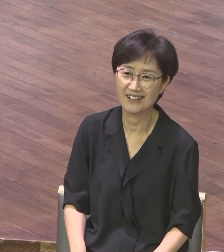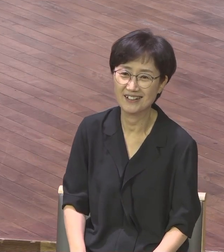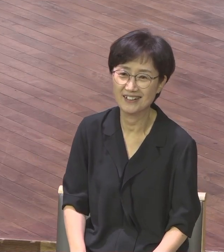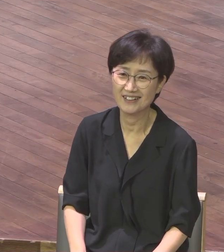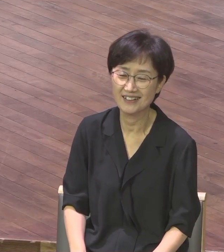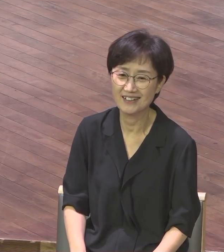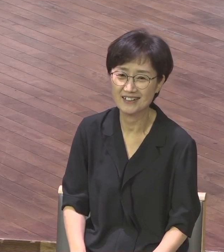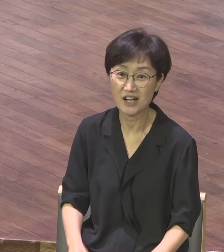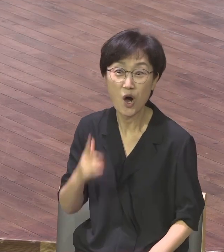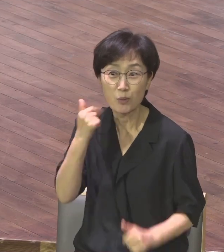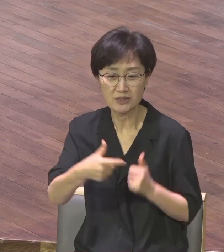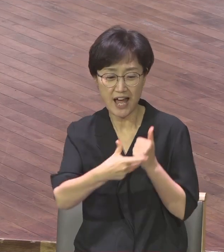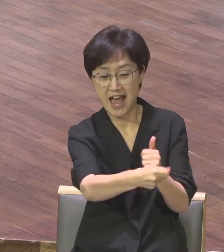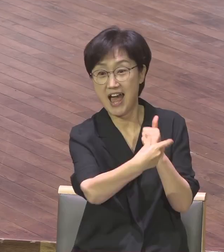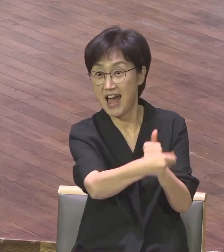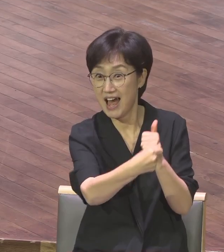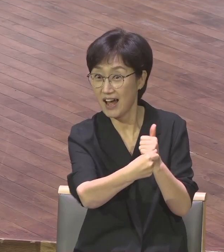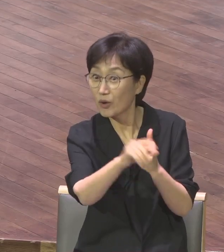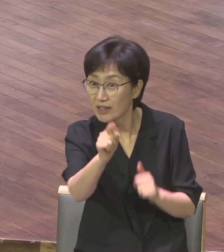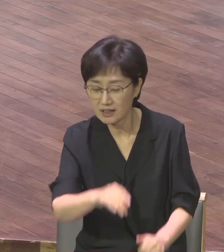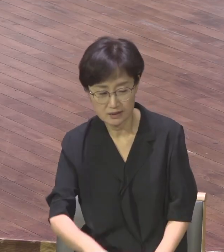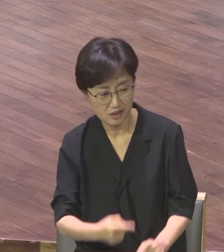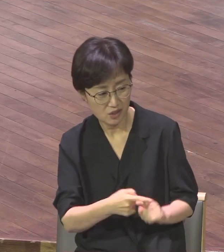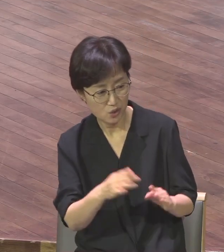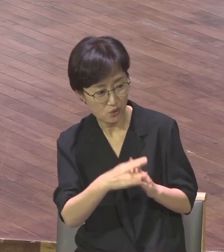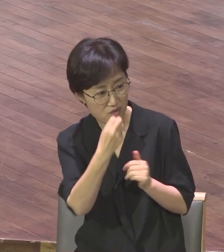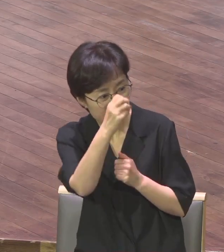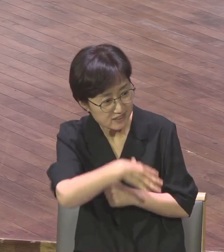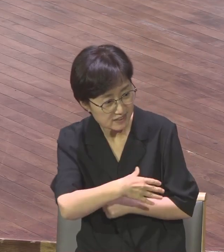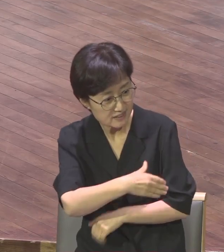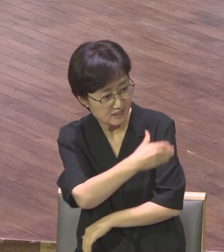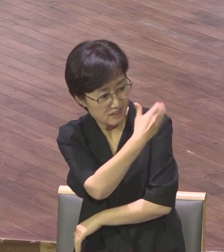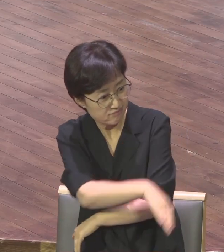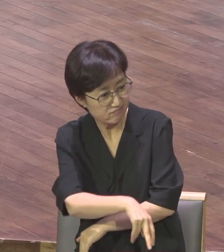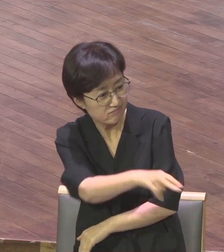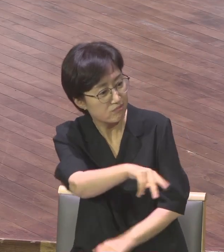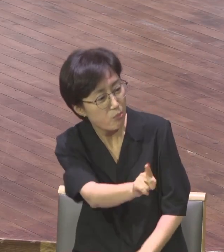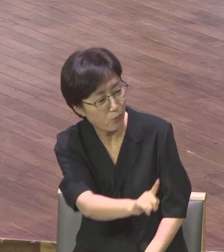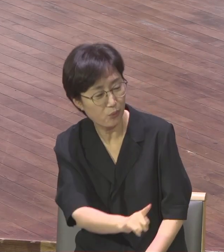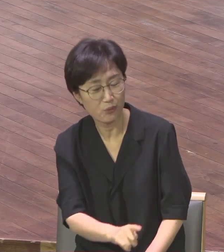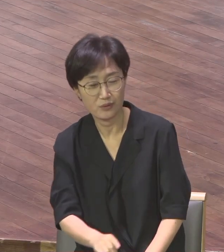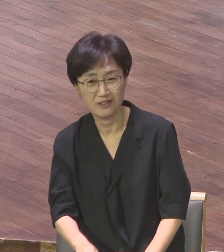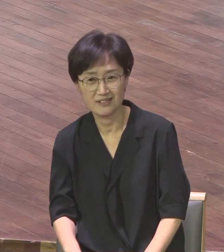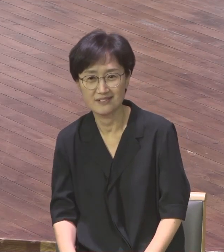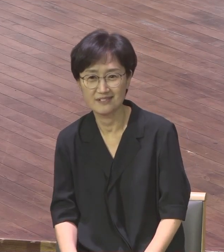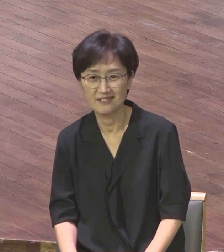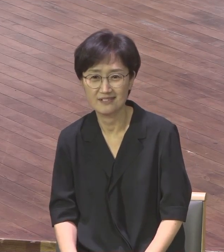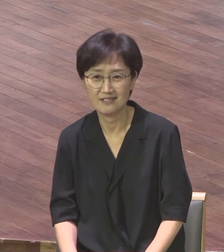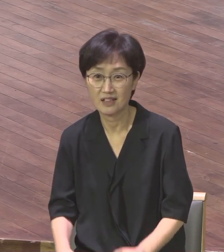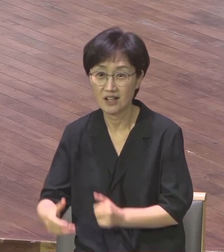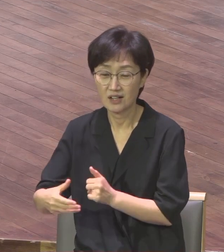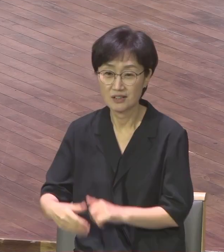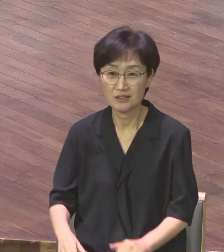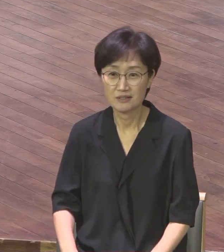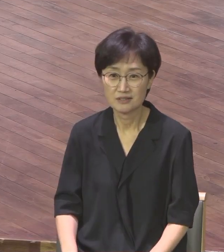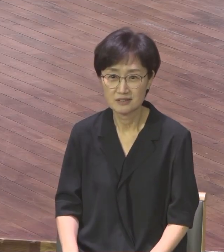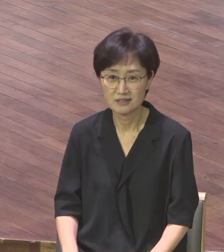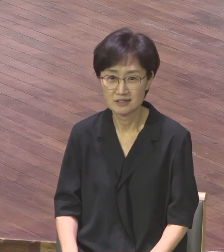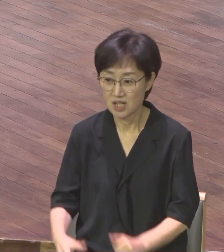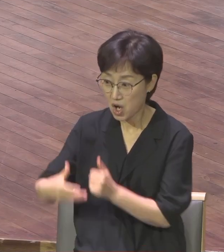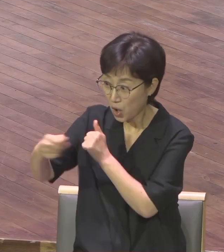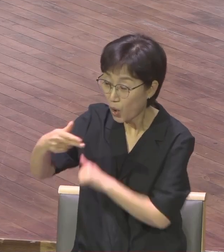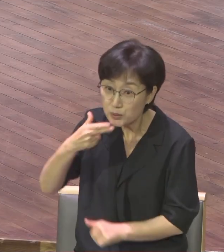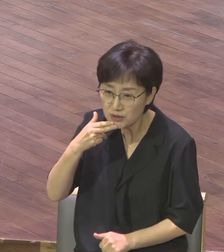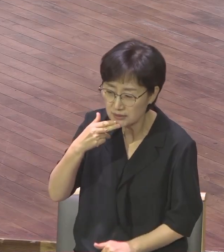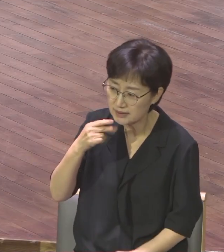목사가 외부 설교를 많이 나가면 교회는 등한시하고 밖으로만 돌아다닌다 그러고 또 밖에서 외부 설교를